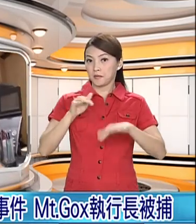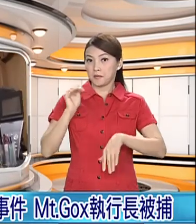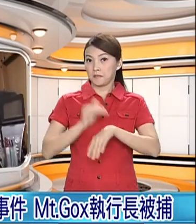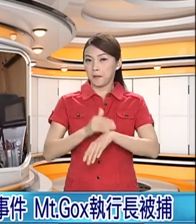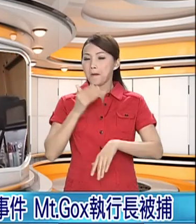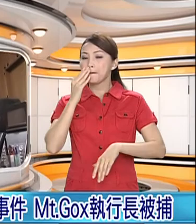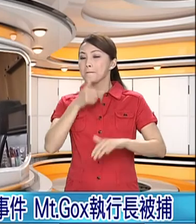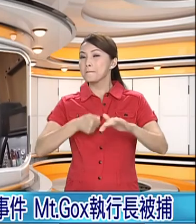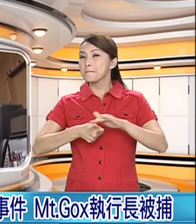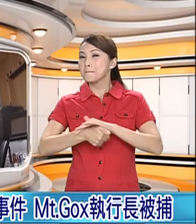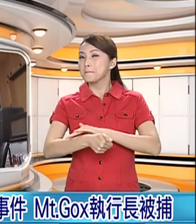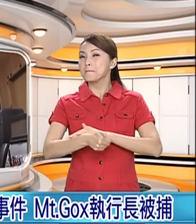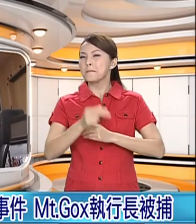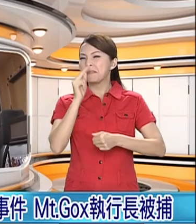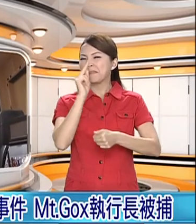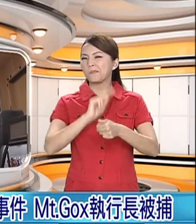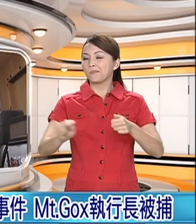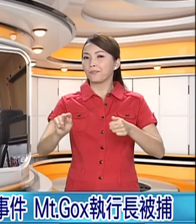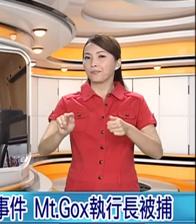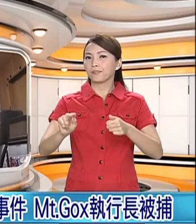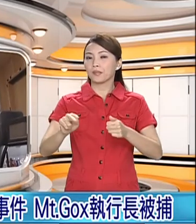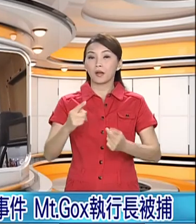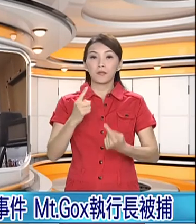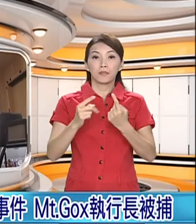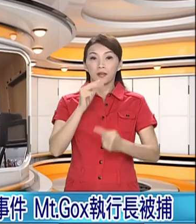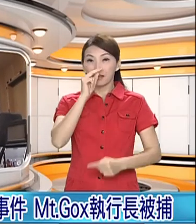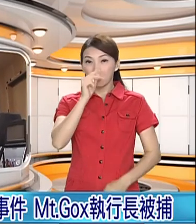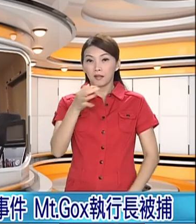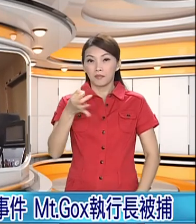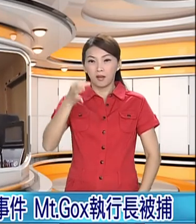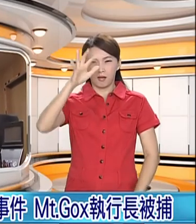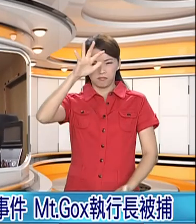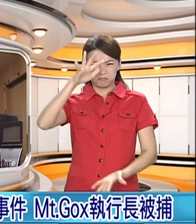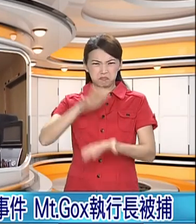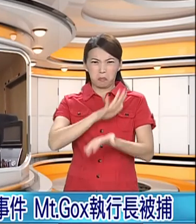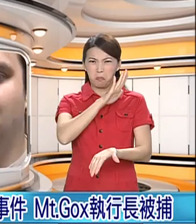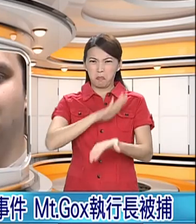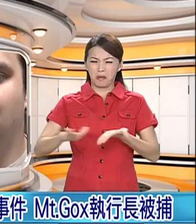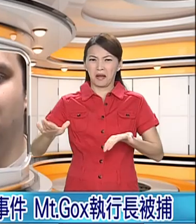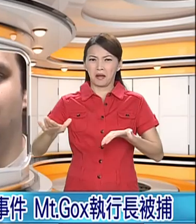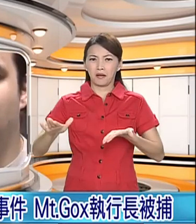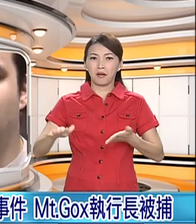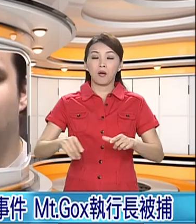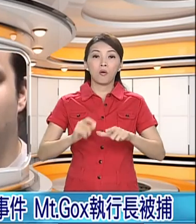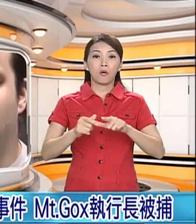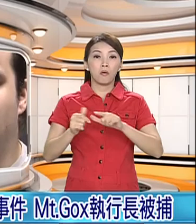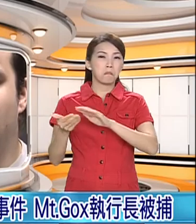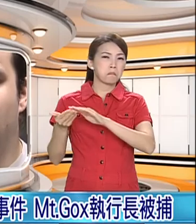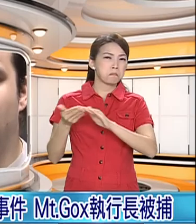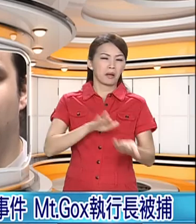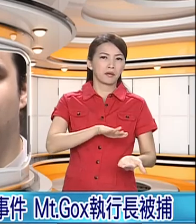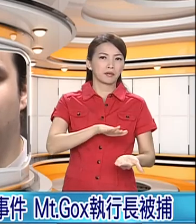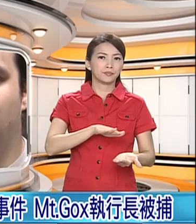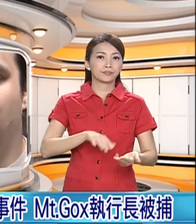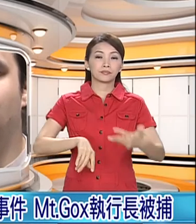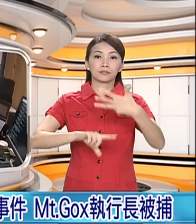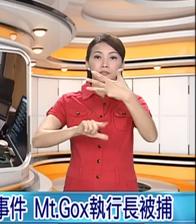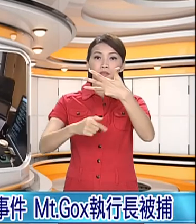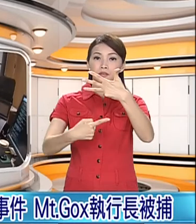的事件。日本警方在1号逮捕了执行长卡伯列，指控